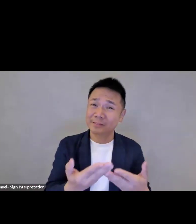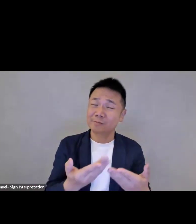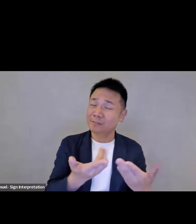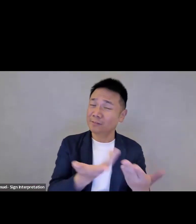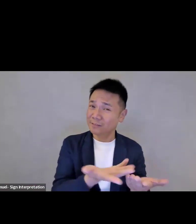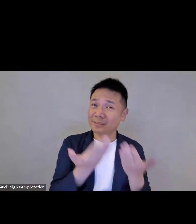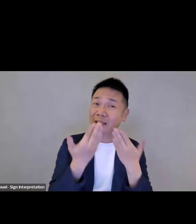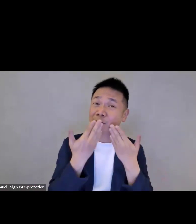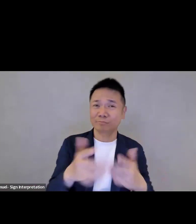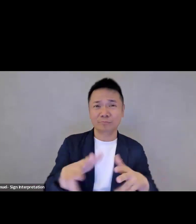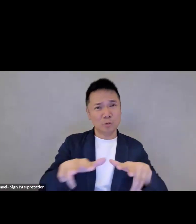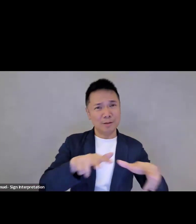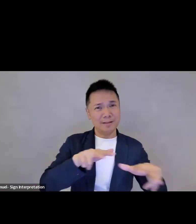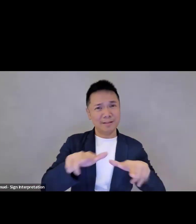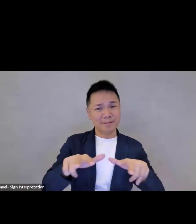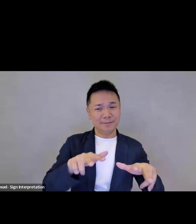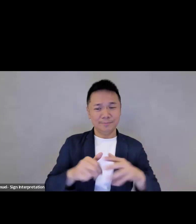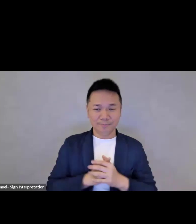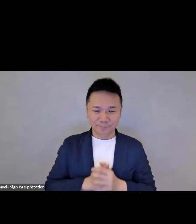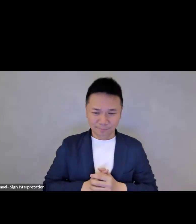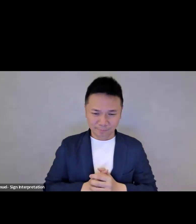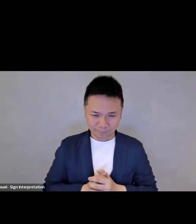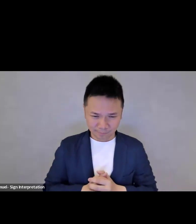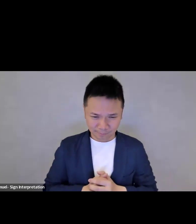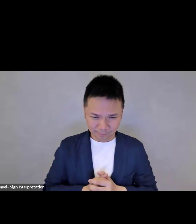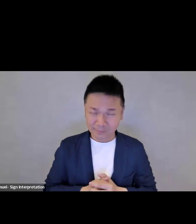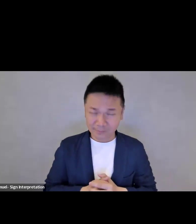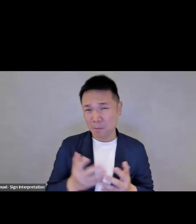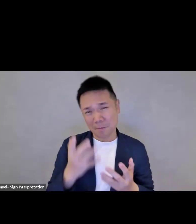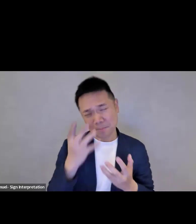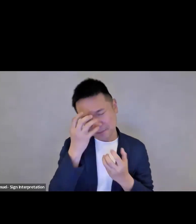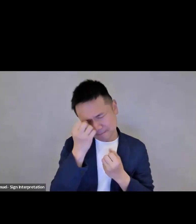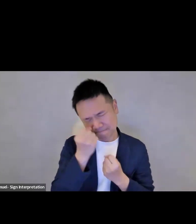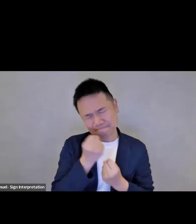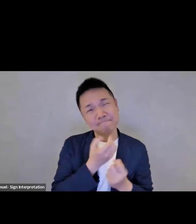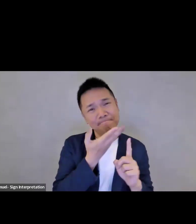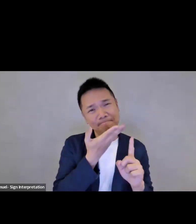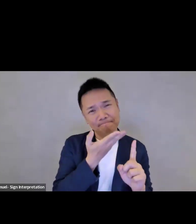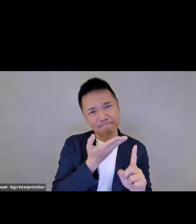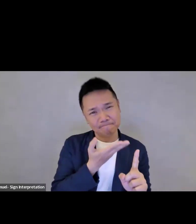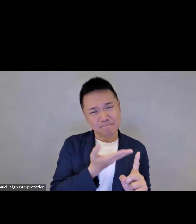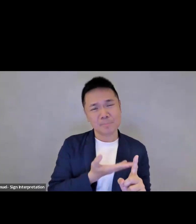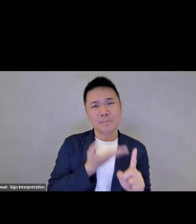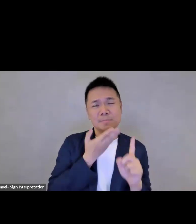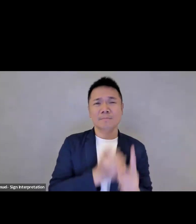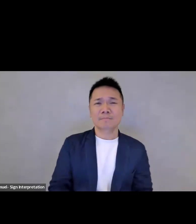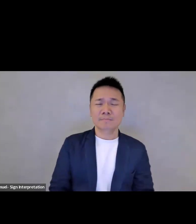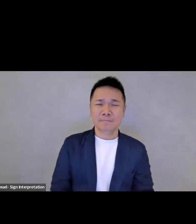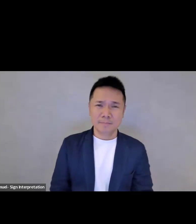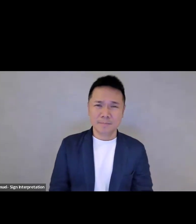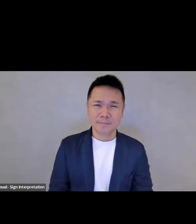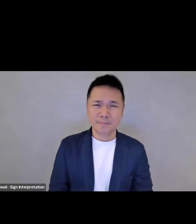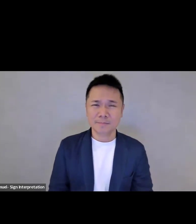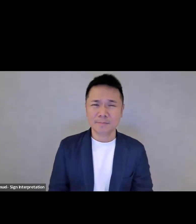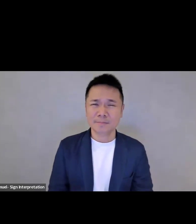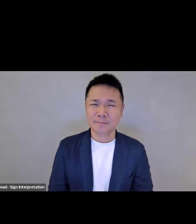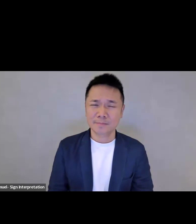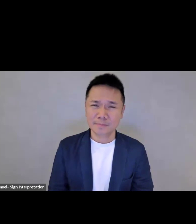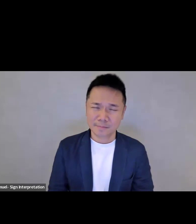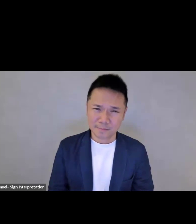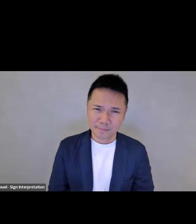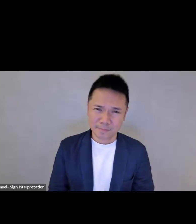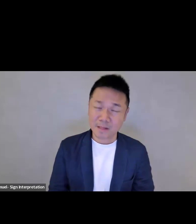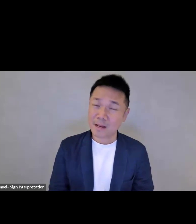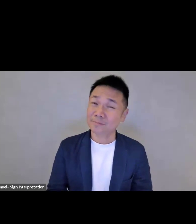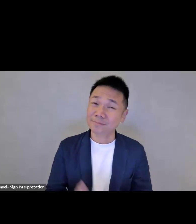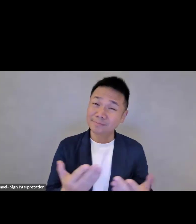我想要说的是，感谢让我在这边能够发言，也谢谢举办的这个纪念会。我们将会非